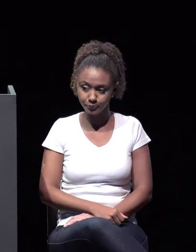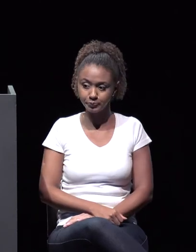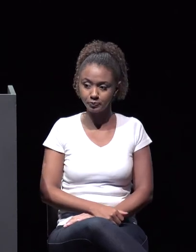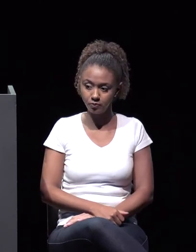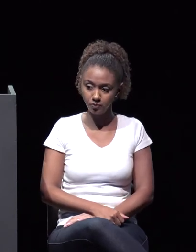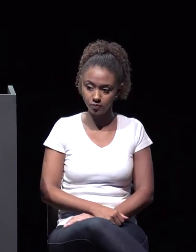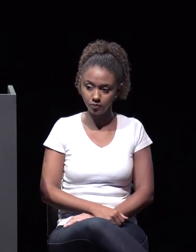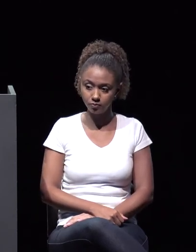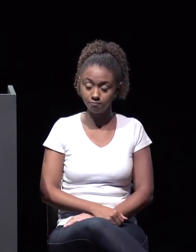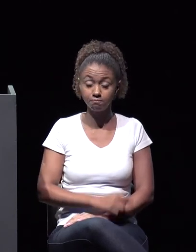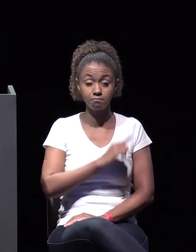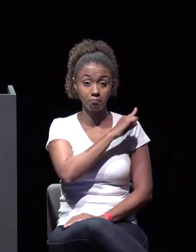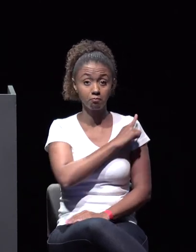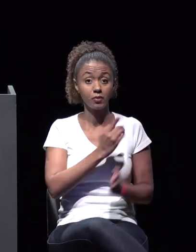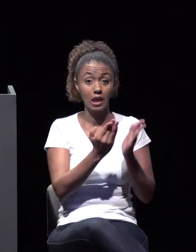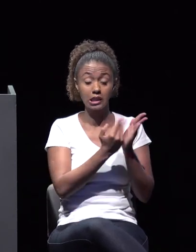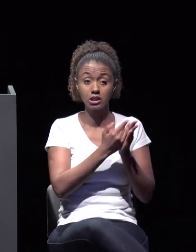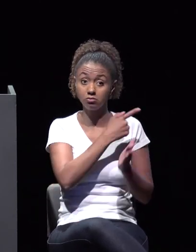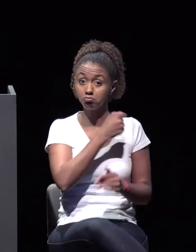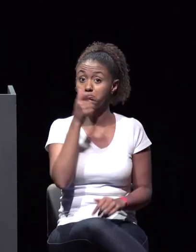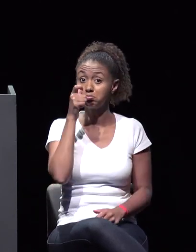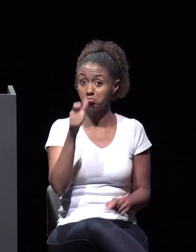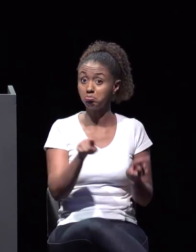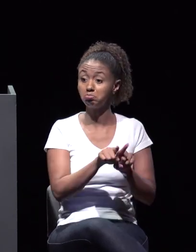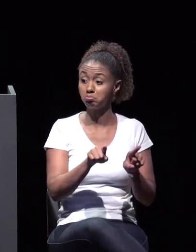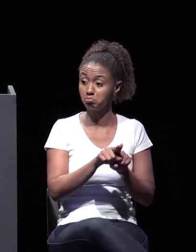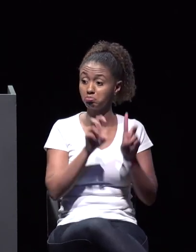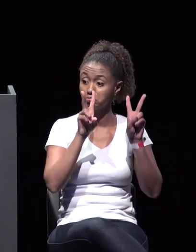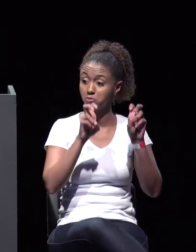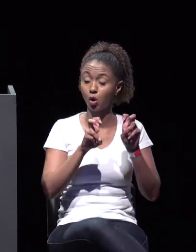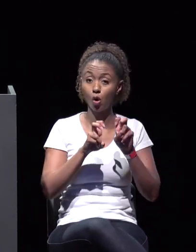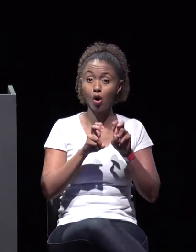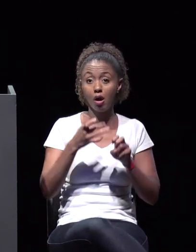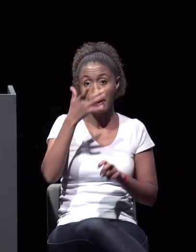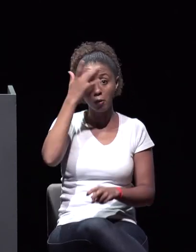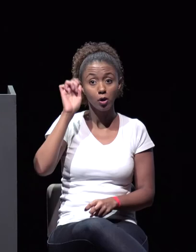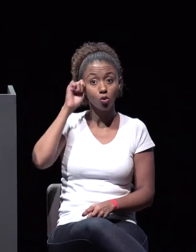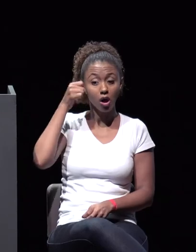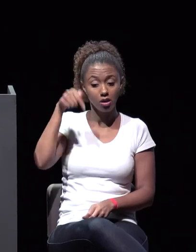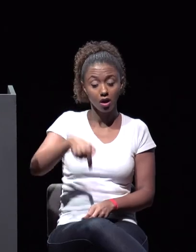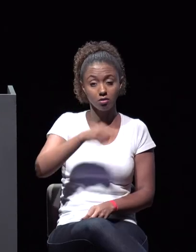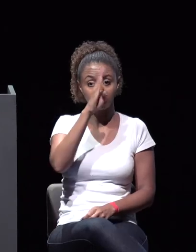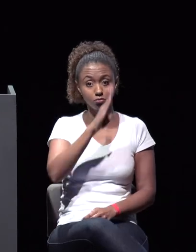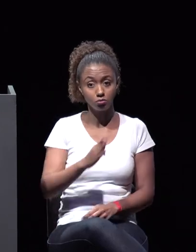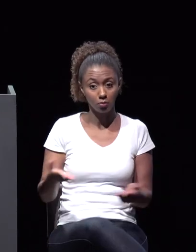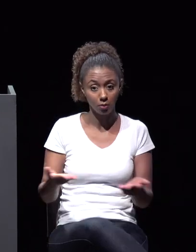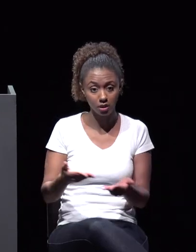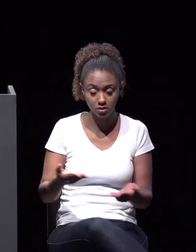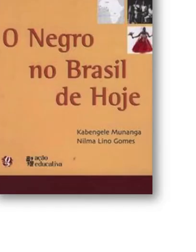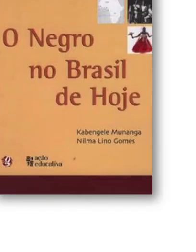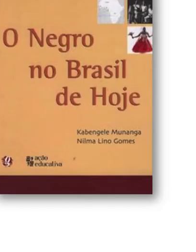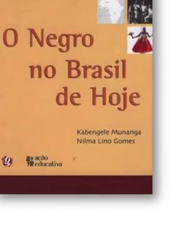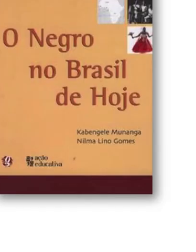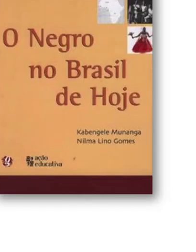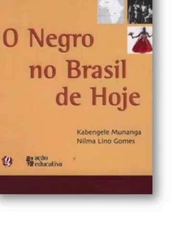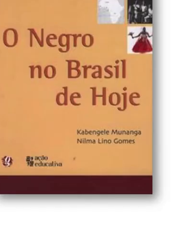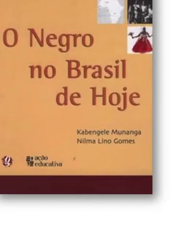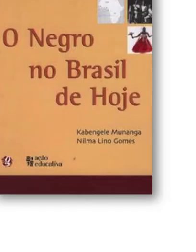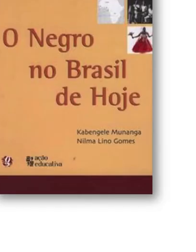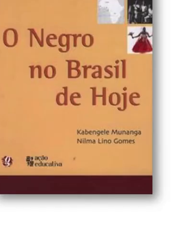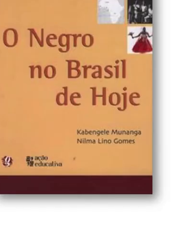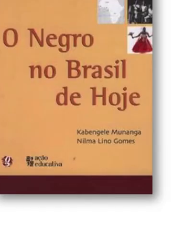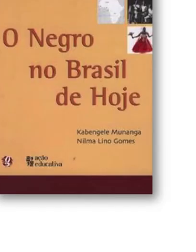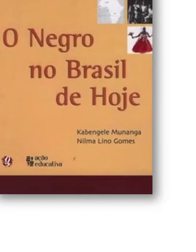esse livro também é interessante o negro no brasil de hoje do professor que me emocionando e nenhuma lino gomes né